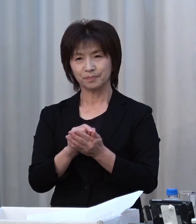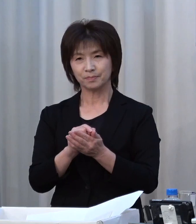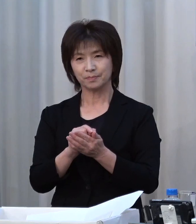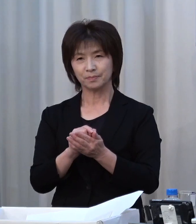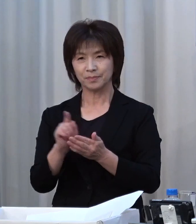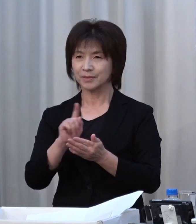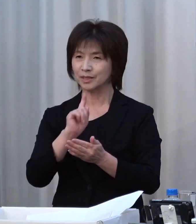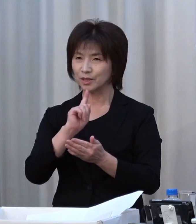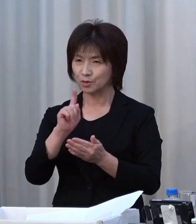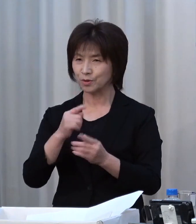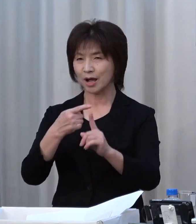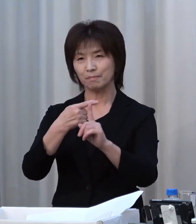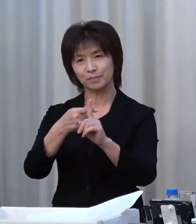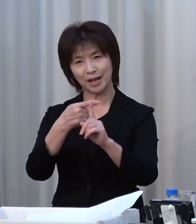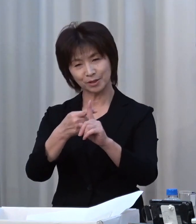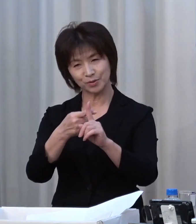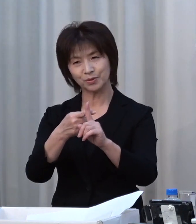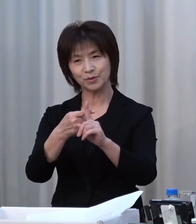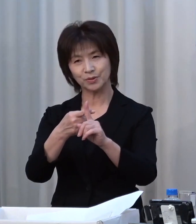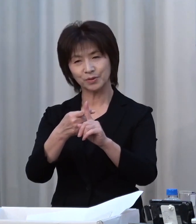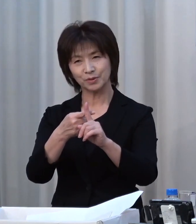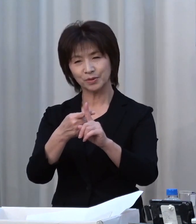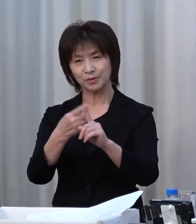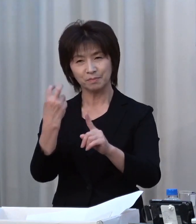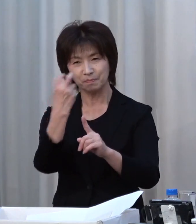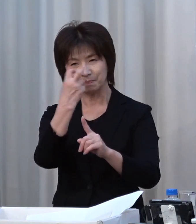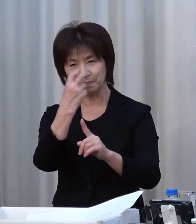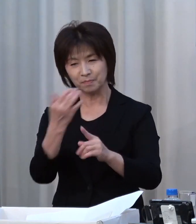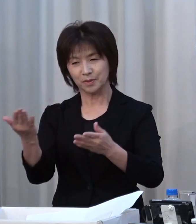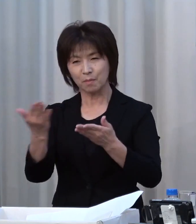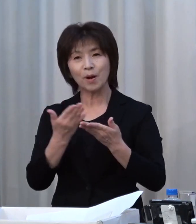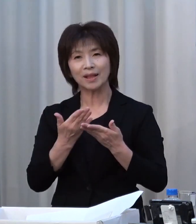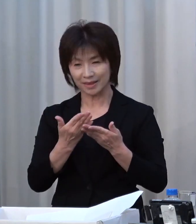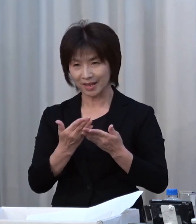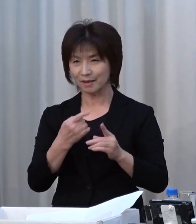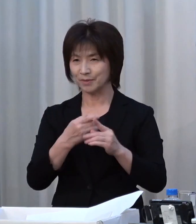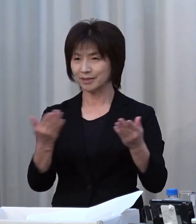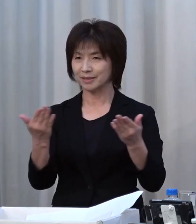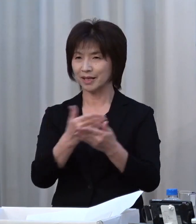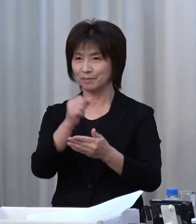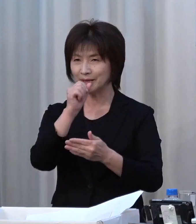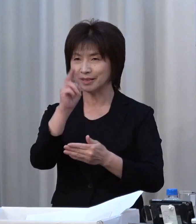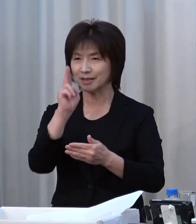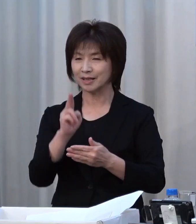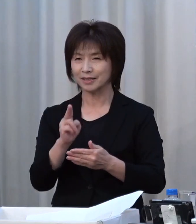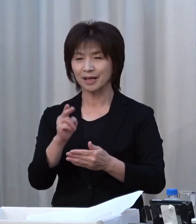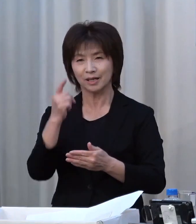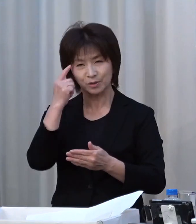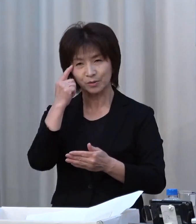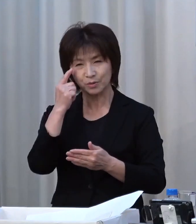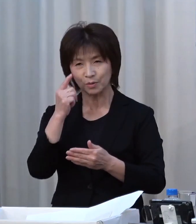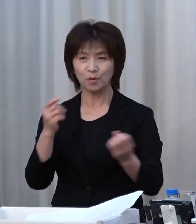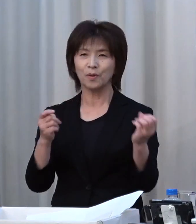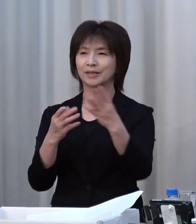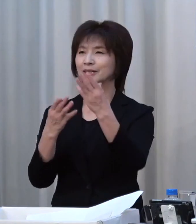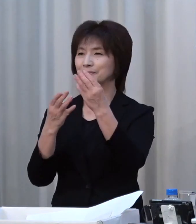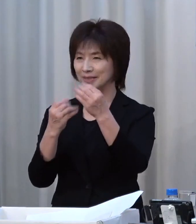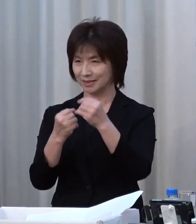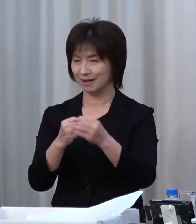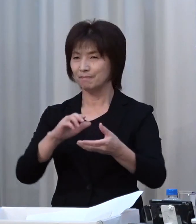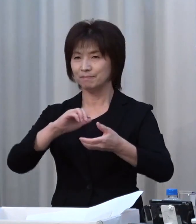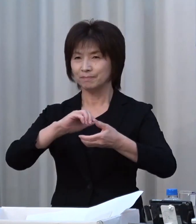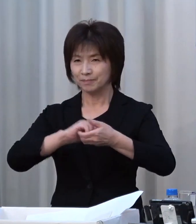なんていうかな、プラスに、ね、視察してもらって、プラスになればいいのかなと、そういうようなことを話しましたら、ぜひね、それ